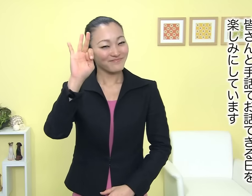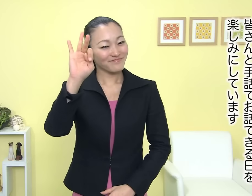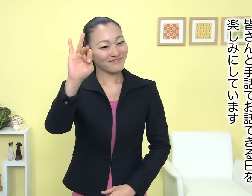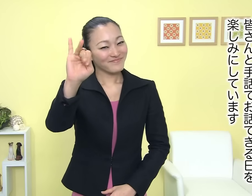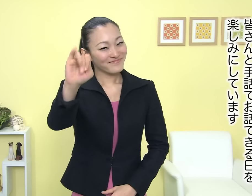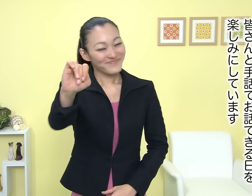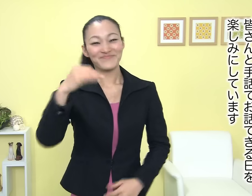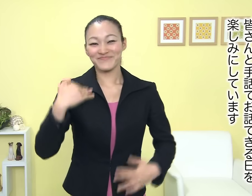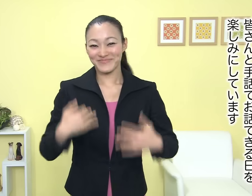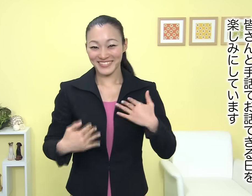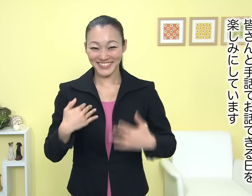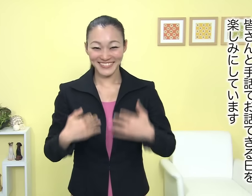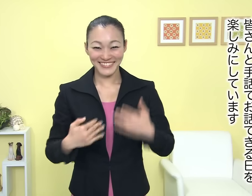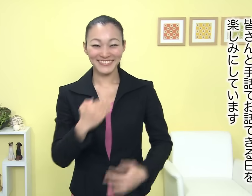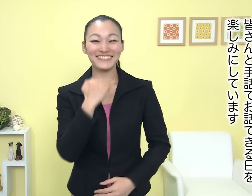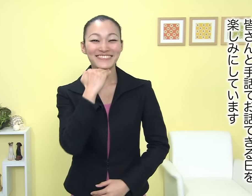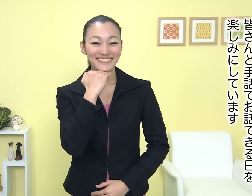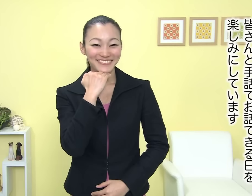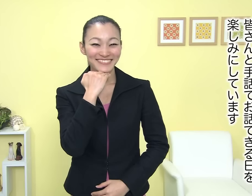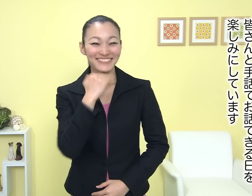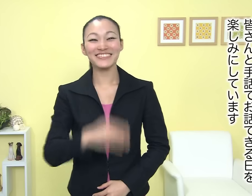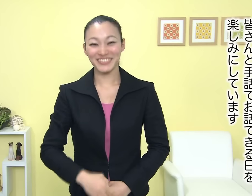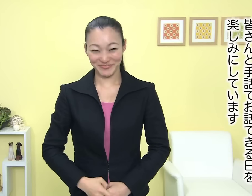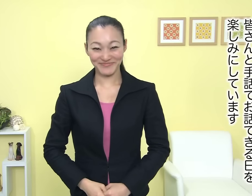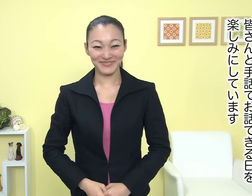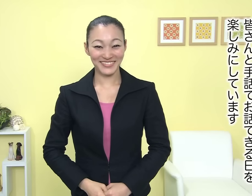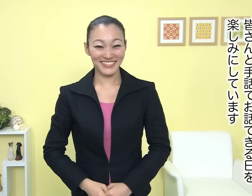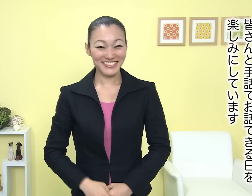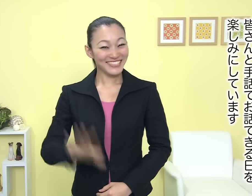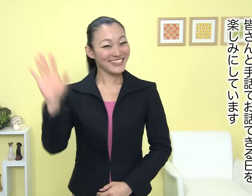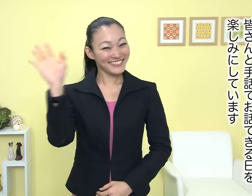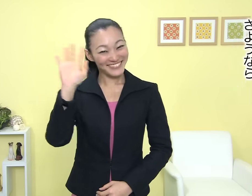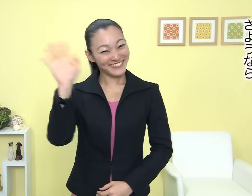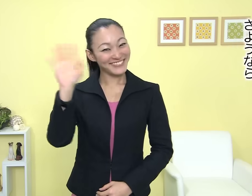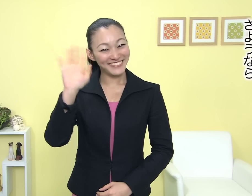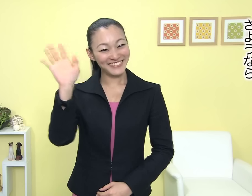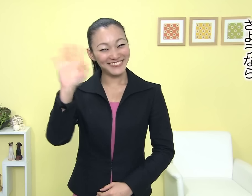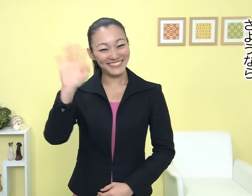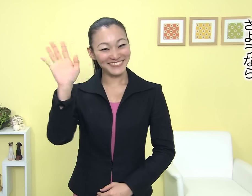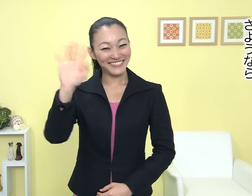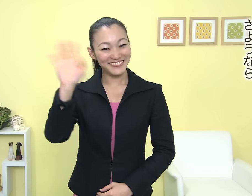楽しみにしています。さようなら。